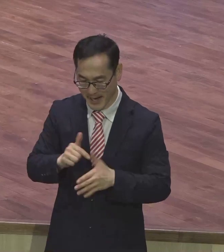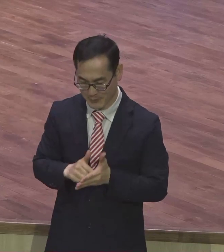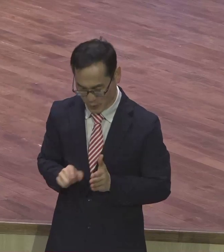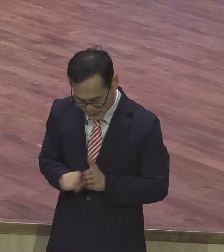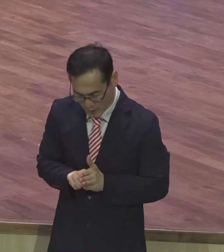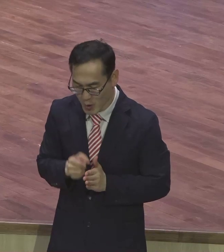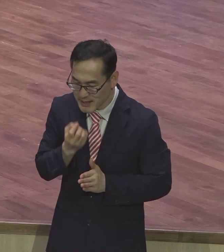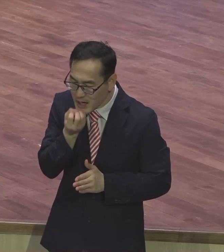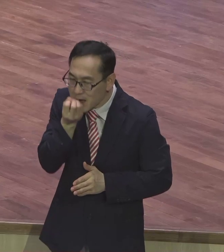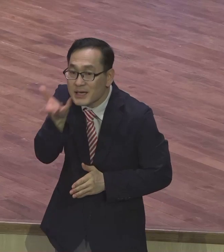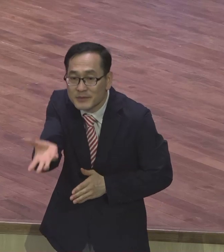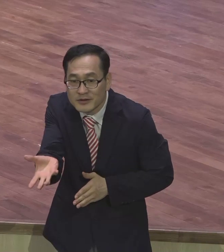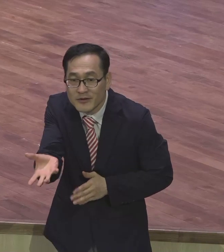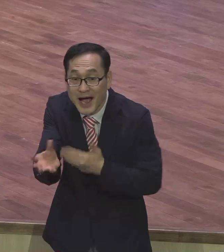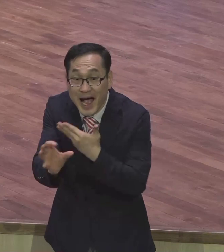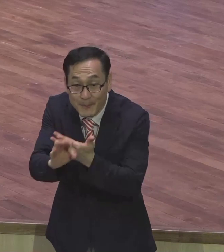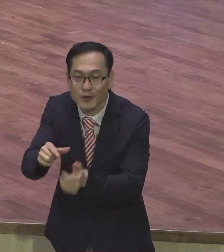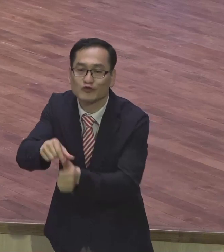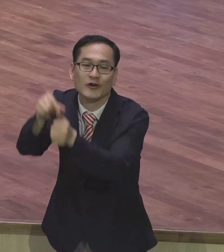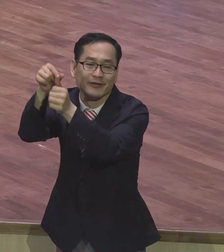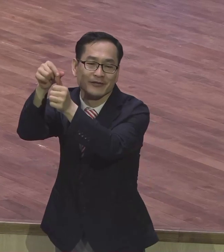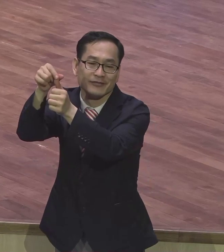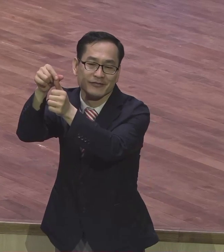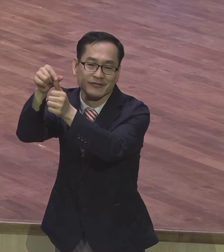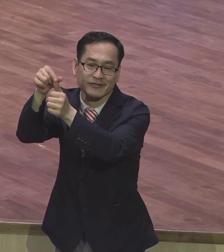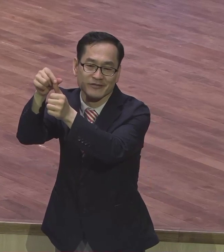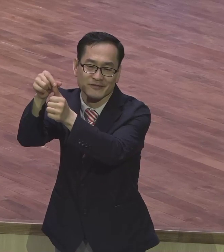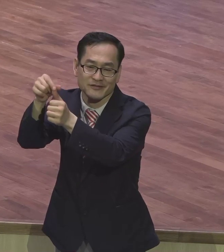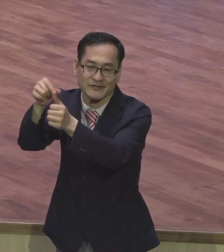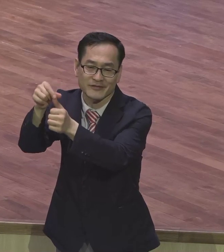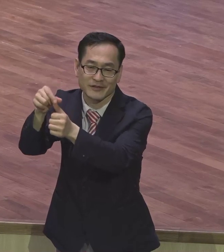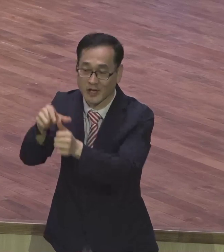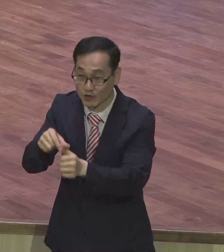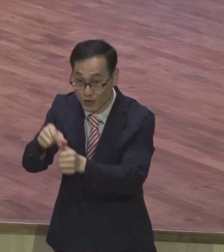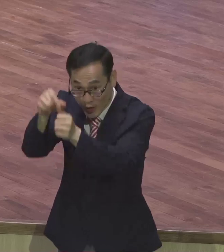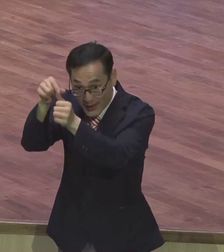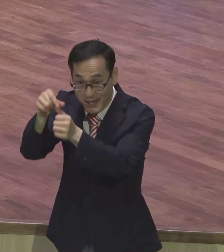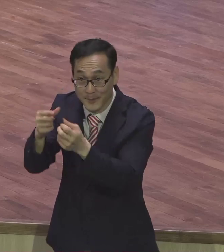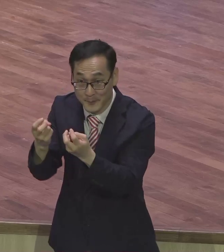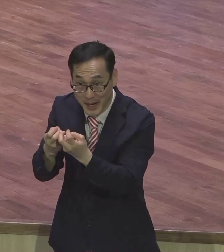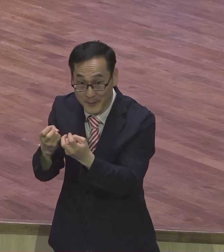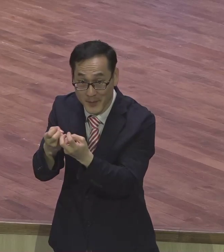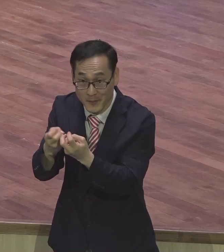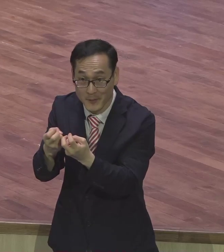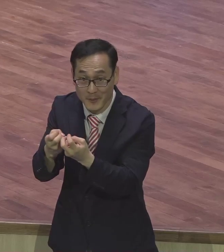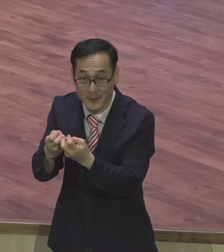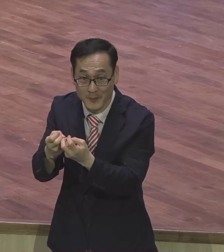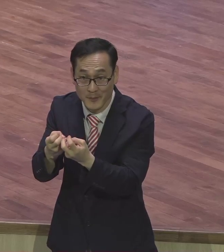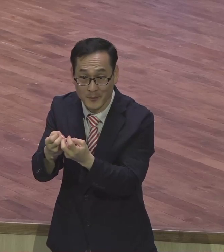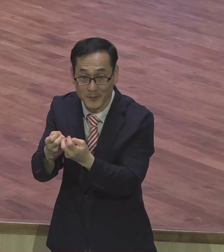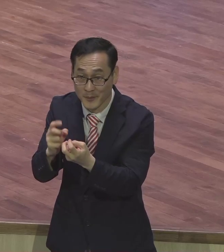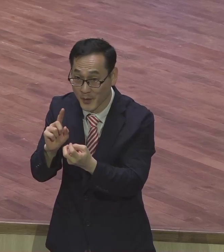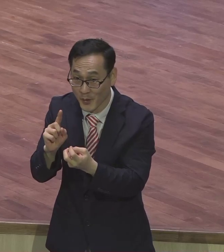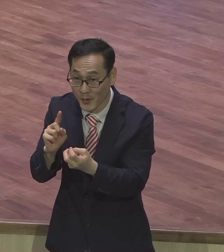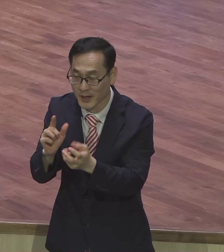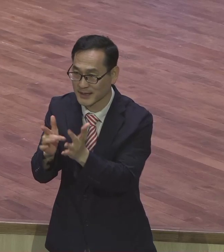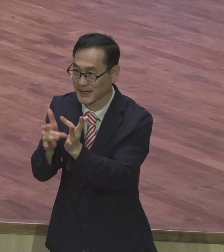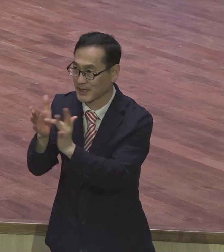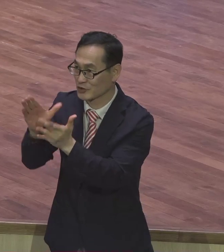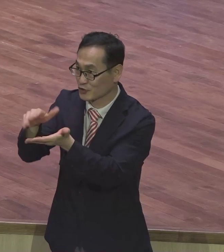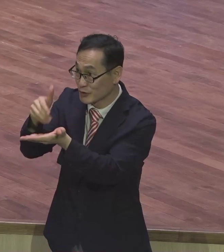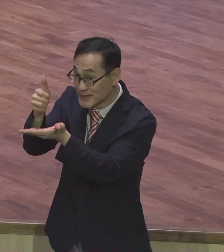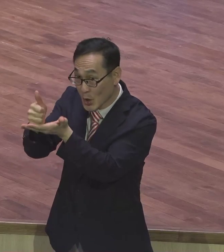구원에 이뤄너라 구원의 길은 다른 데 있는 것이 아니라 우선적으로 예수